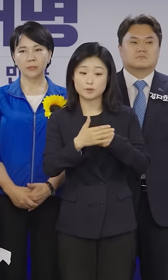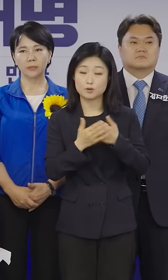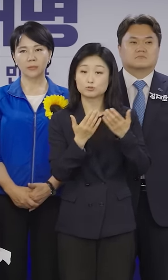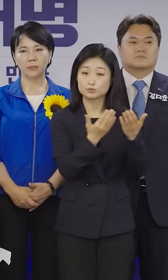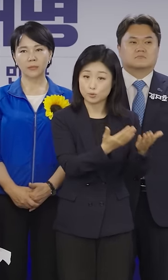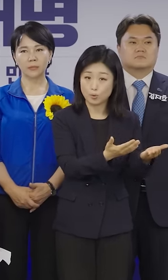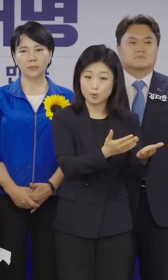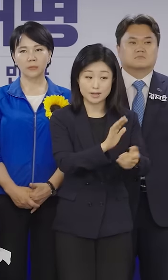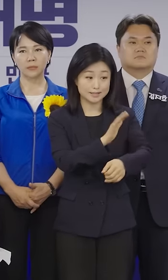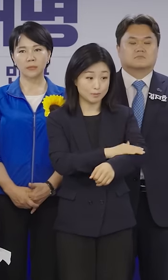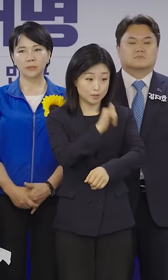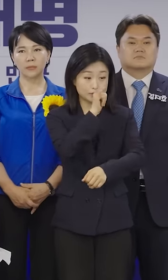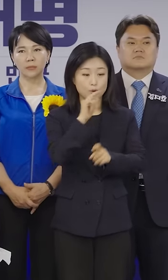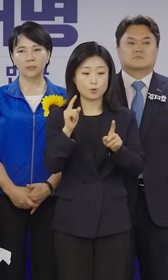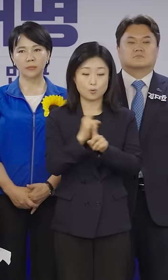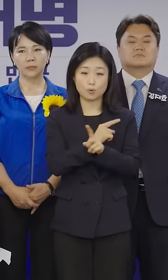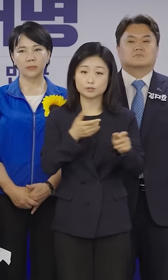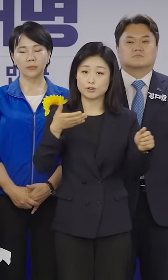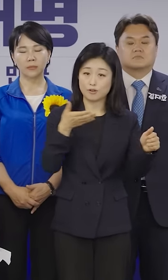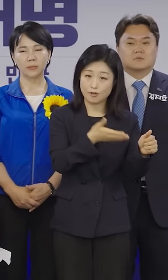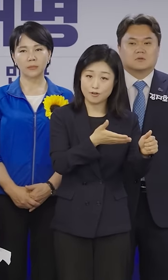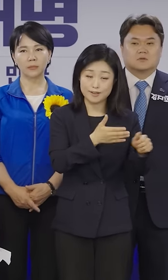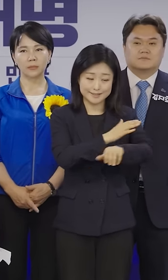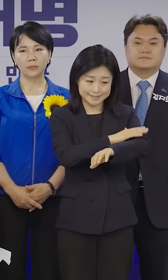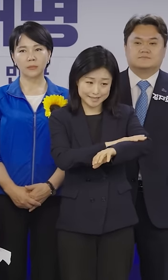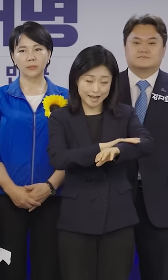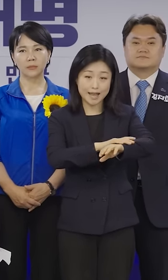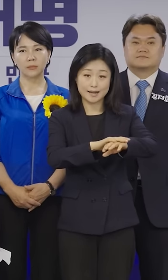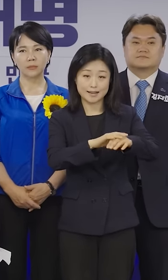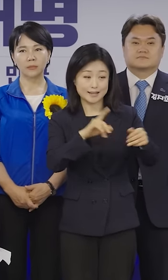협조하고 또 잘못된 건 고치고 잘할 수 있게